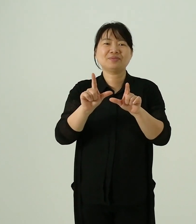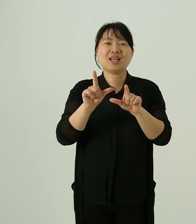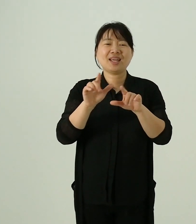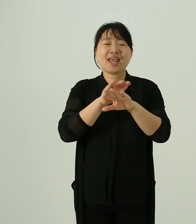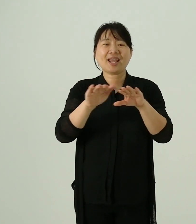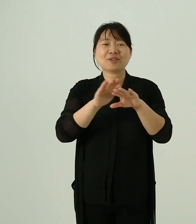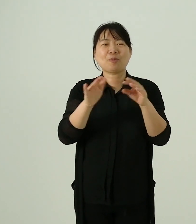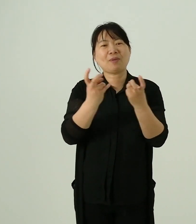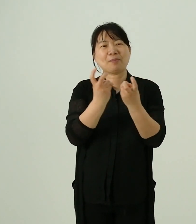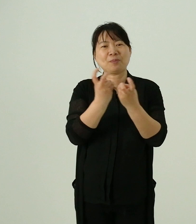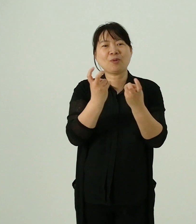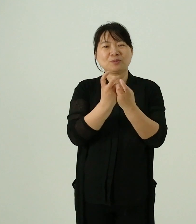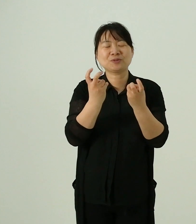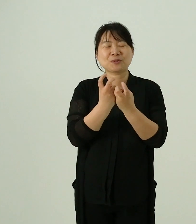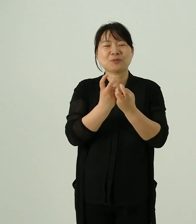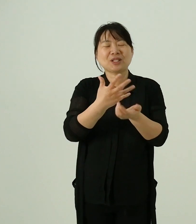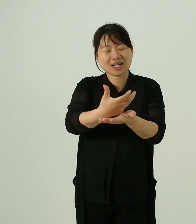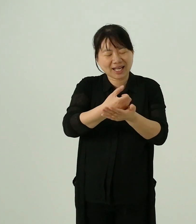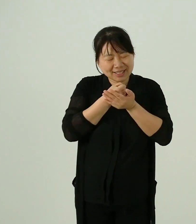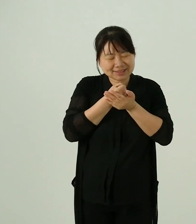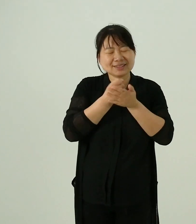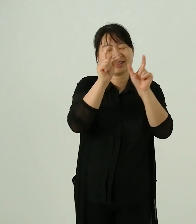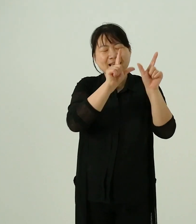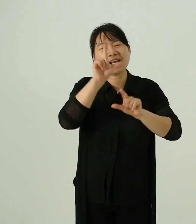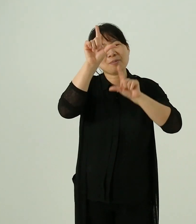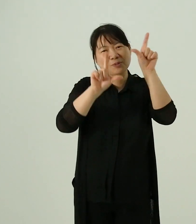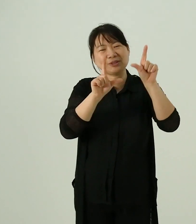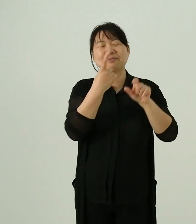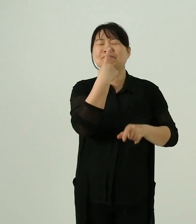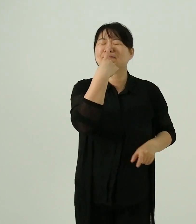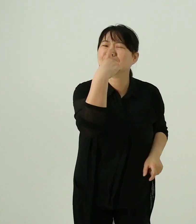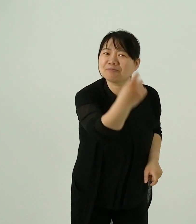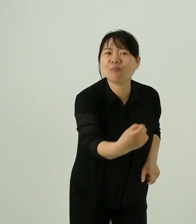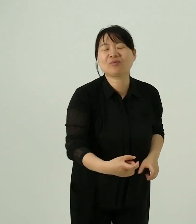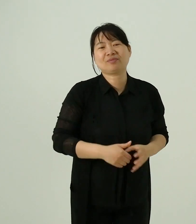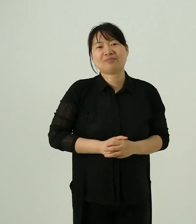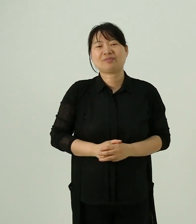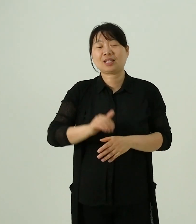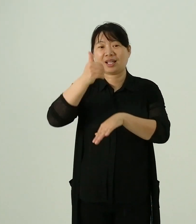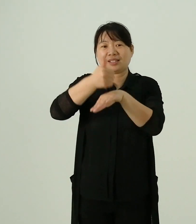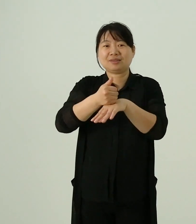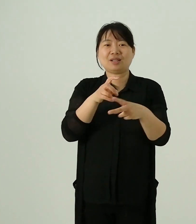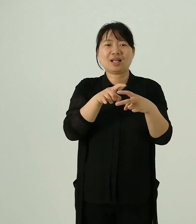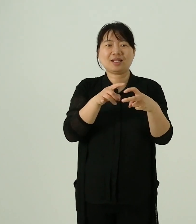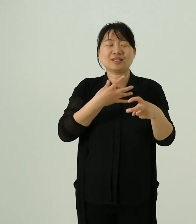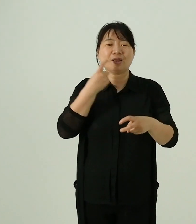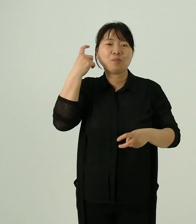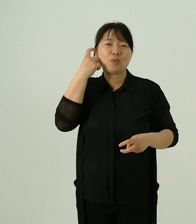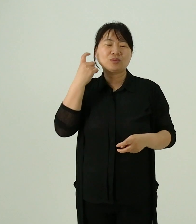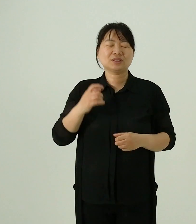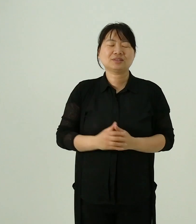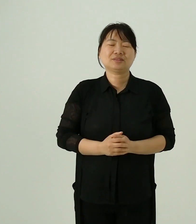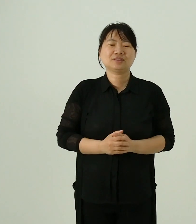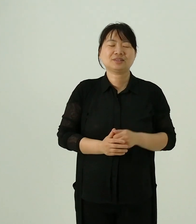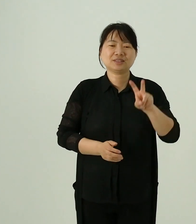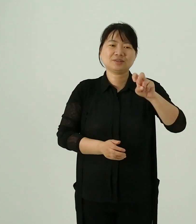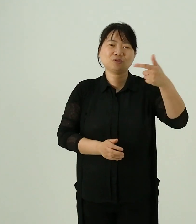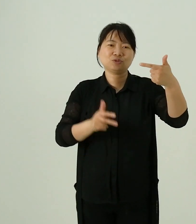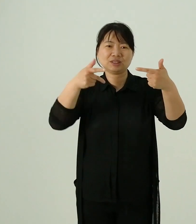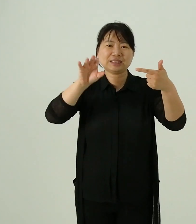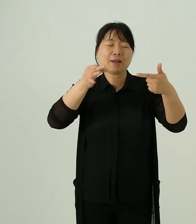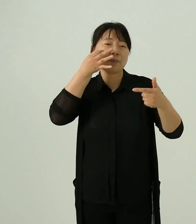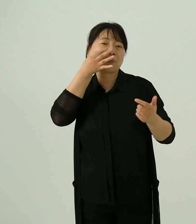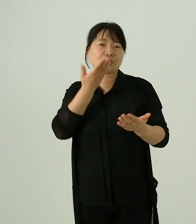멋입니다. 멋. 예? 자, 마지막으로 우리 마태복음 6장을 한번 띄워주세요.